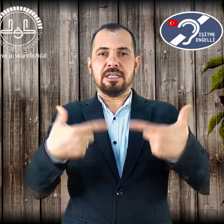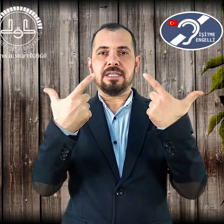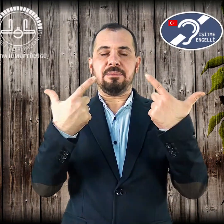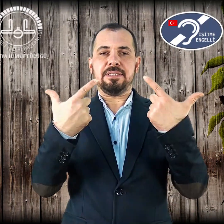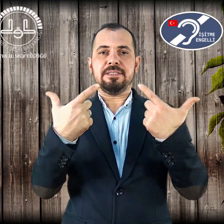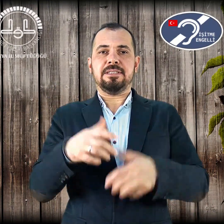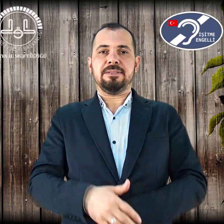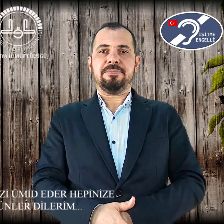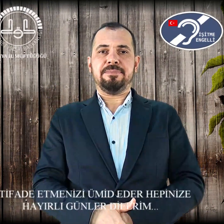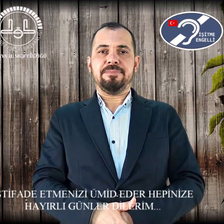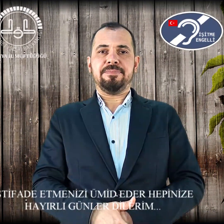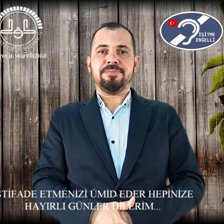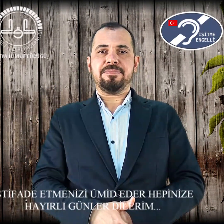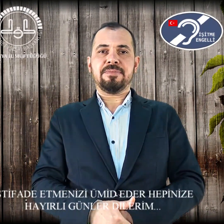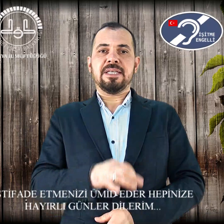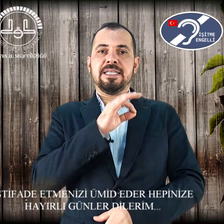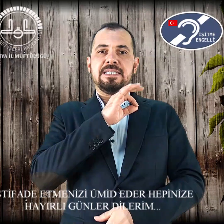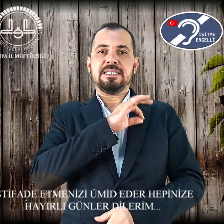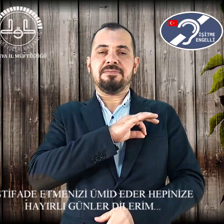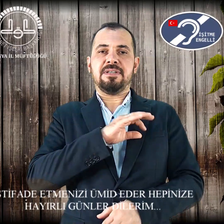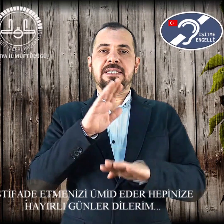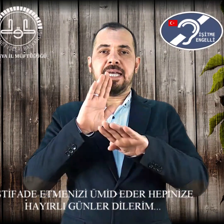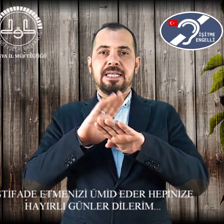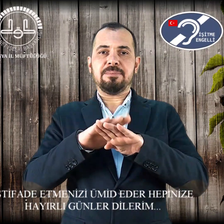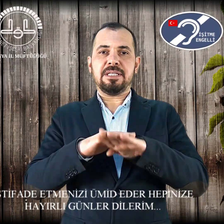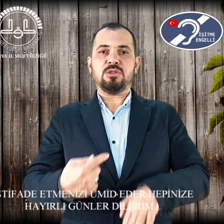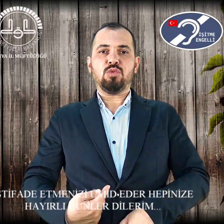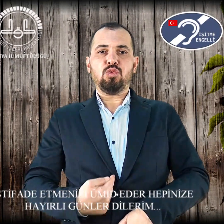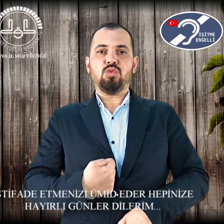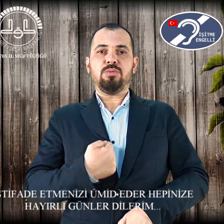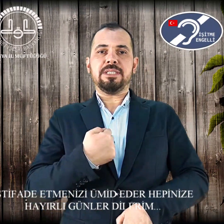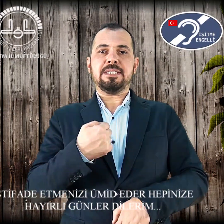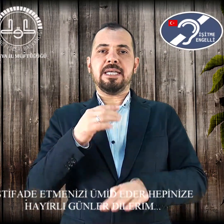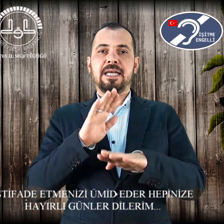İstifade etmenizi ümit eder, hepinize hayırlı günler dilerim.